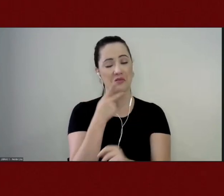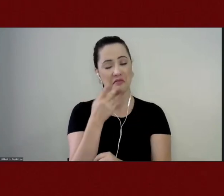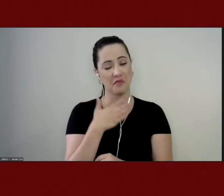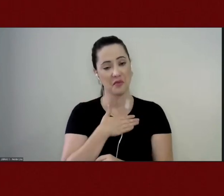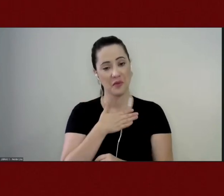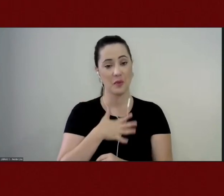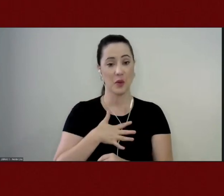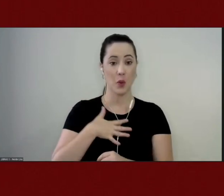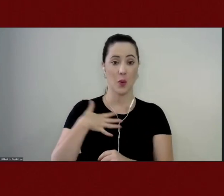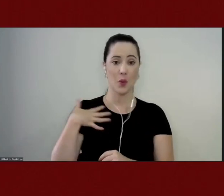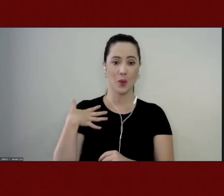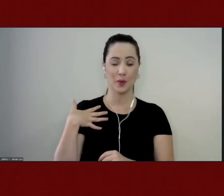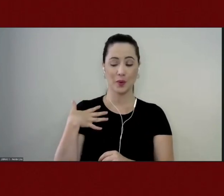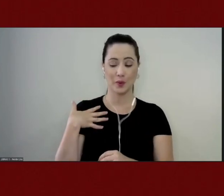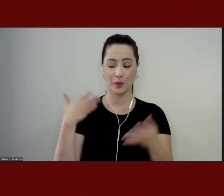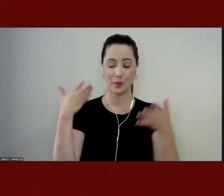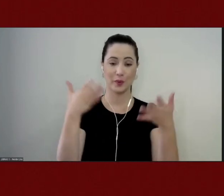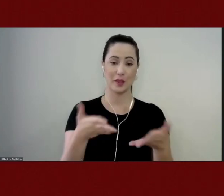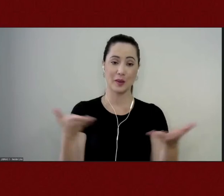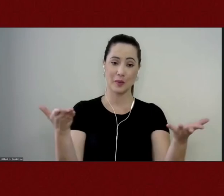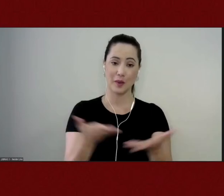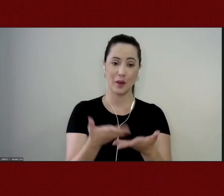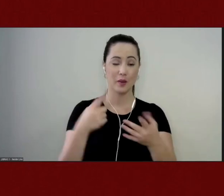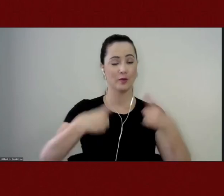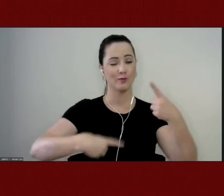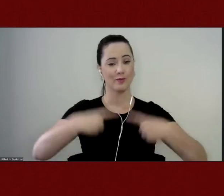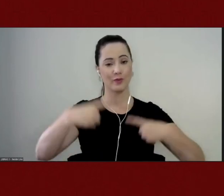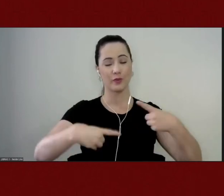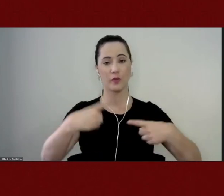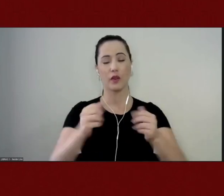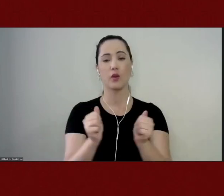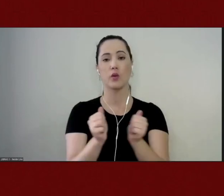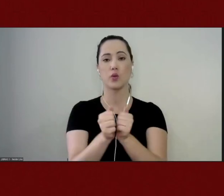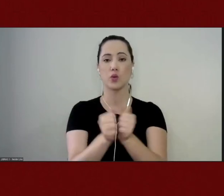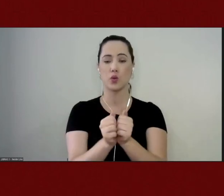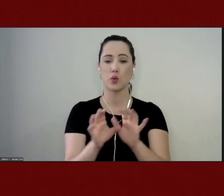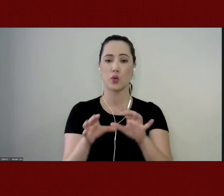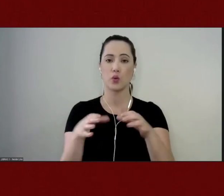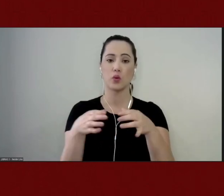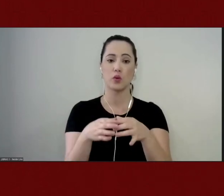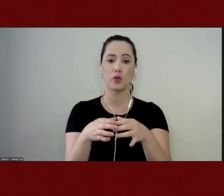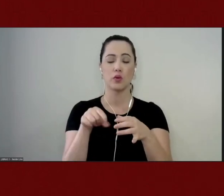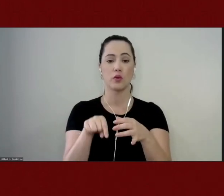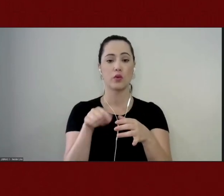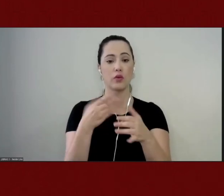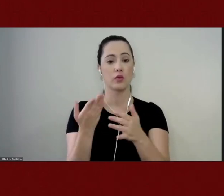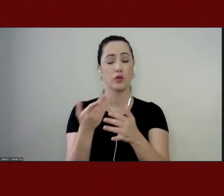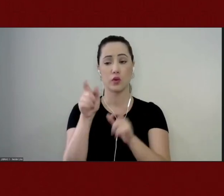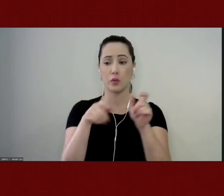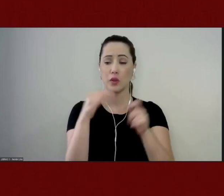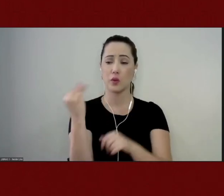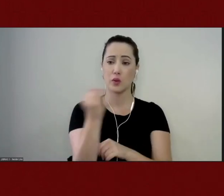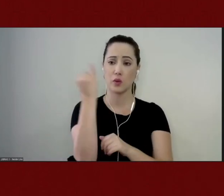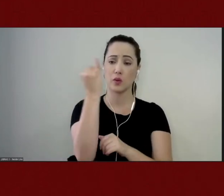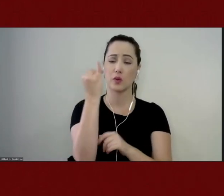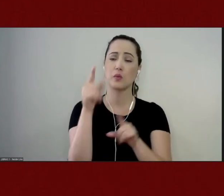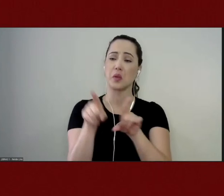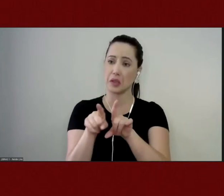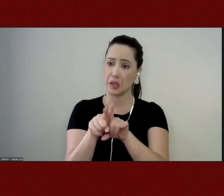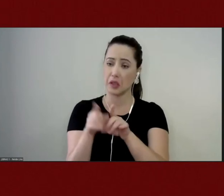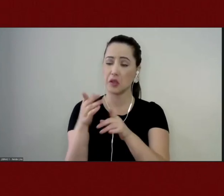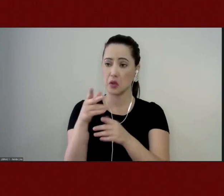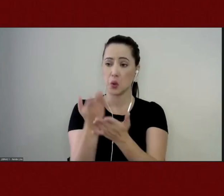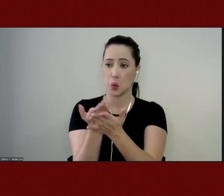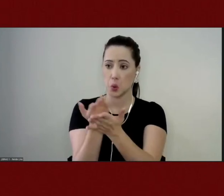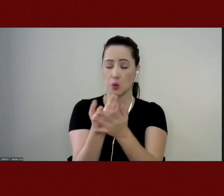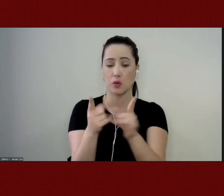honra participar hoje desse debate, junto com estudiosos importantes e amigos.